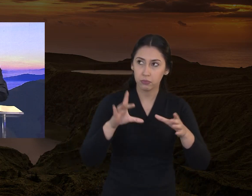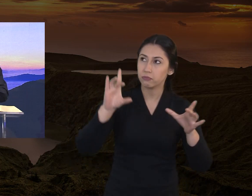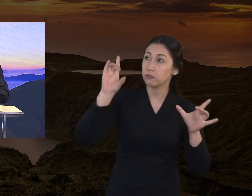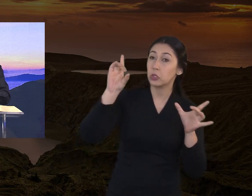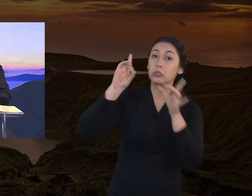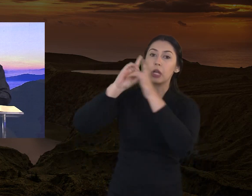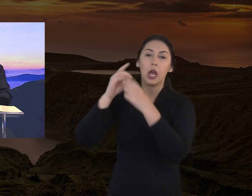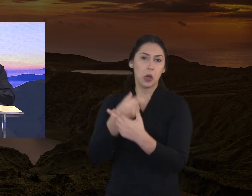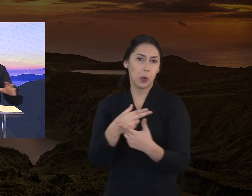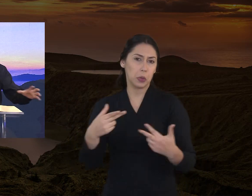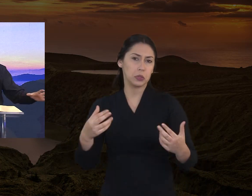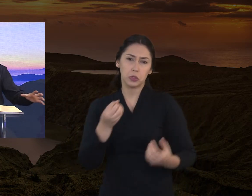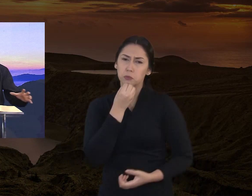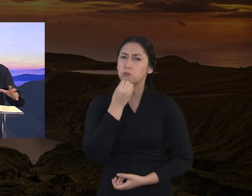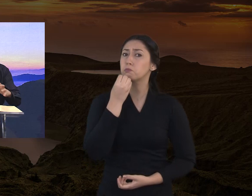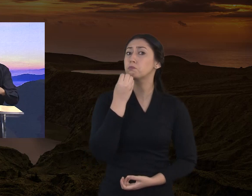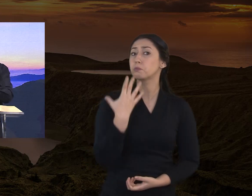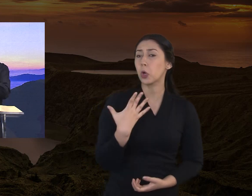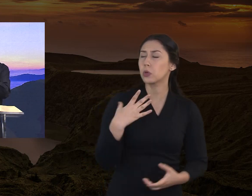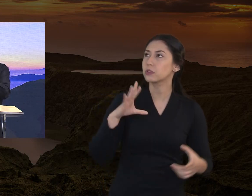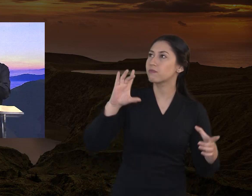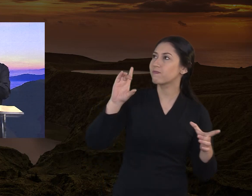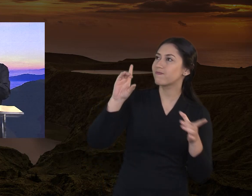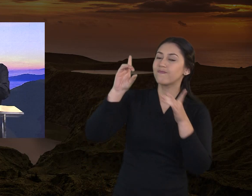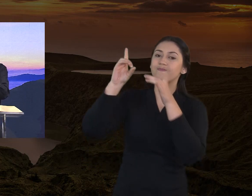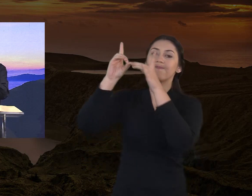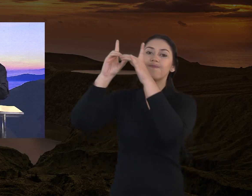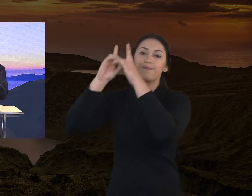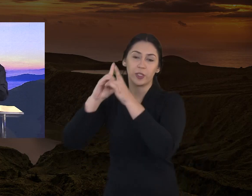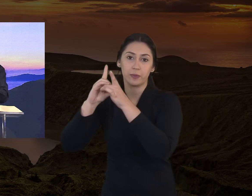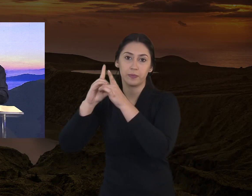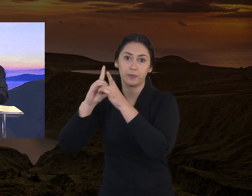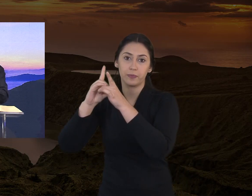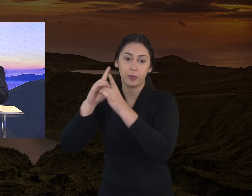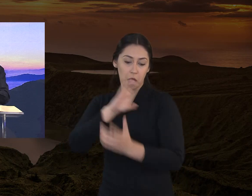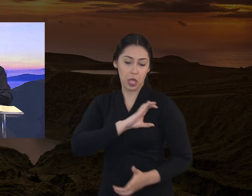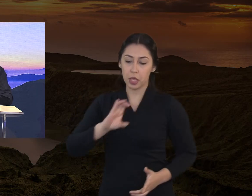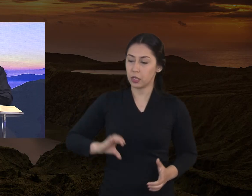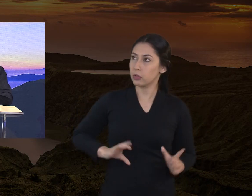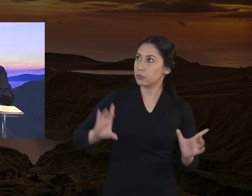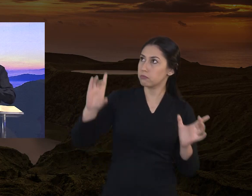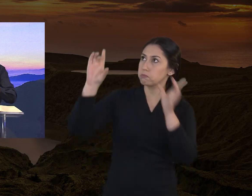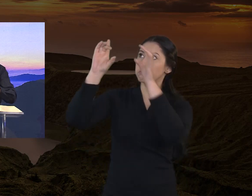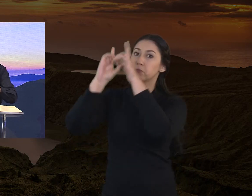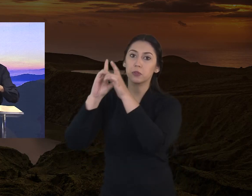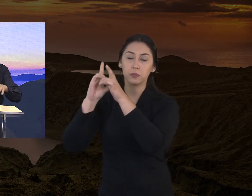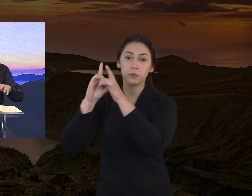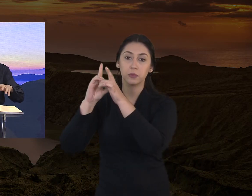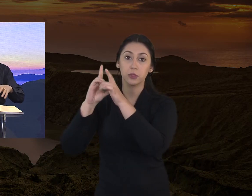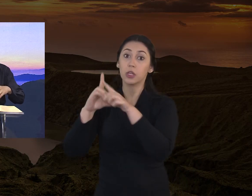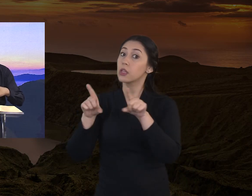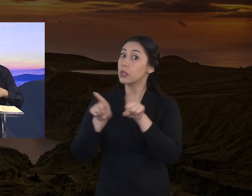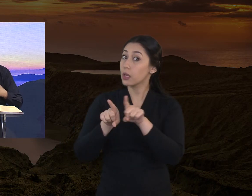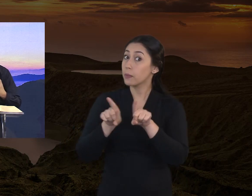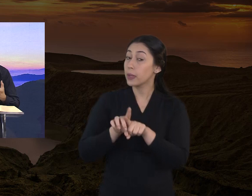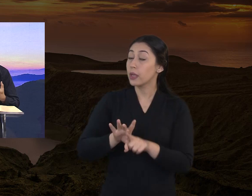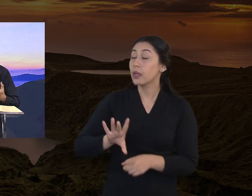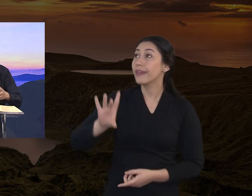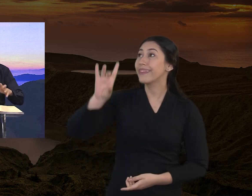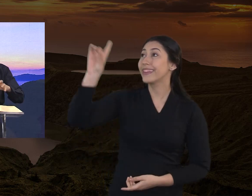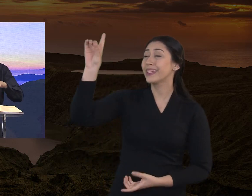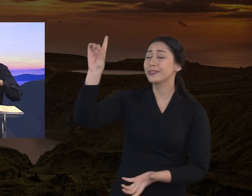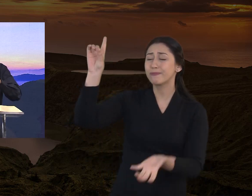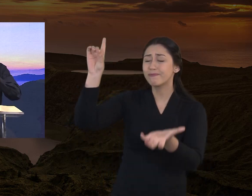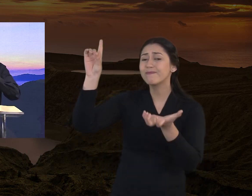coisas positivas em Cristo novamente, e Cristo em Deus, e também Deus